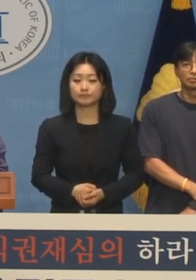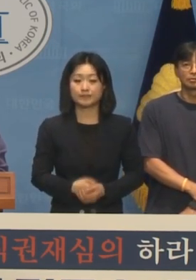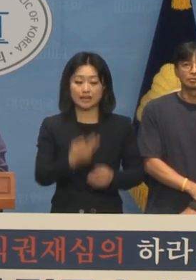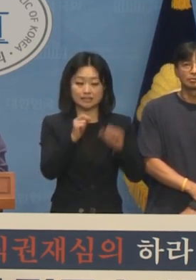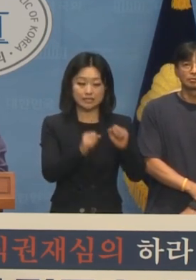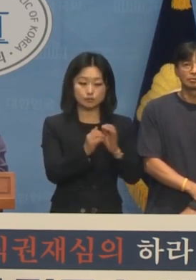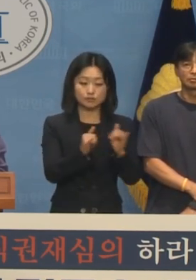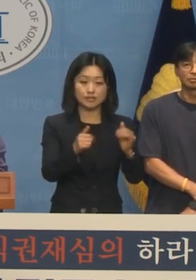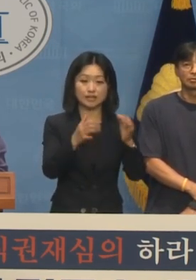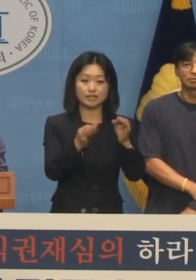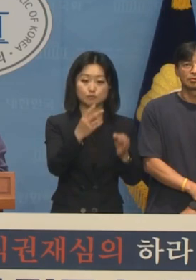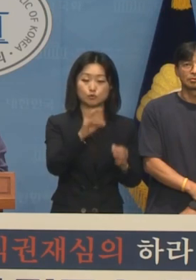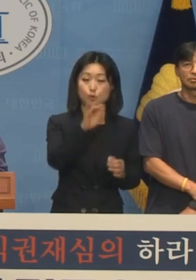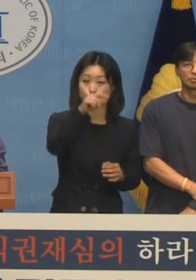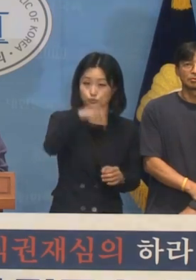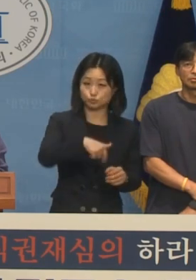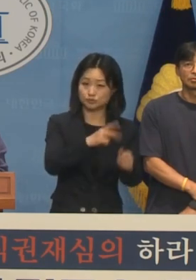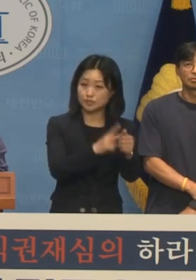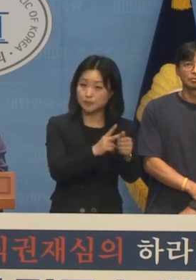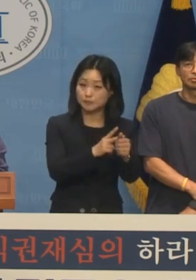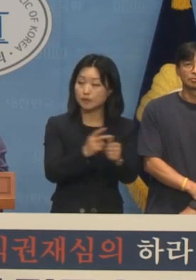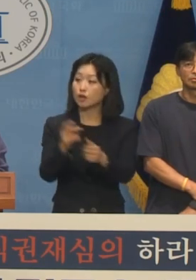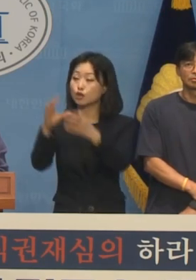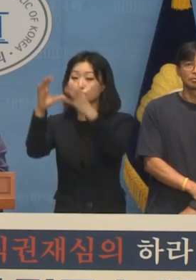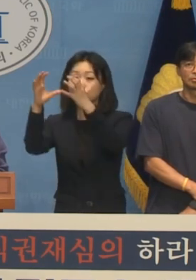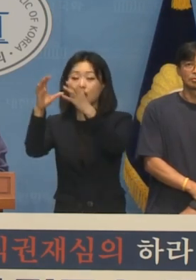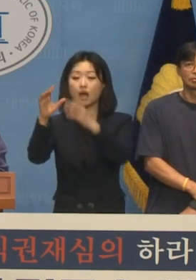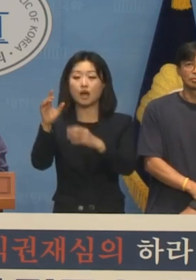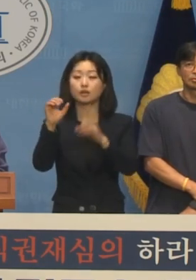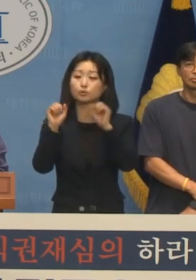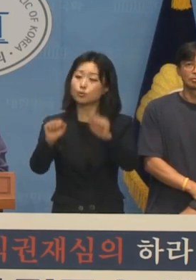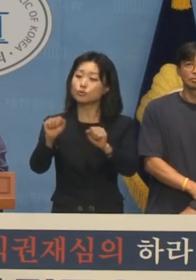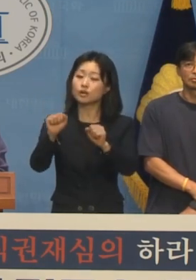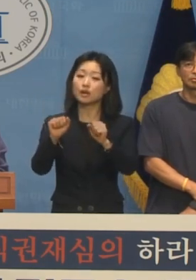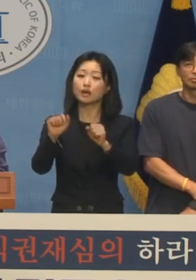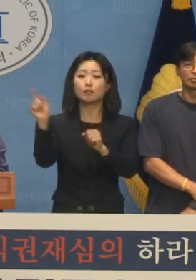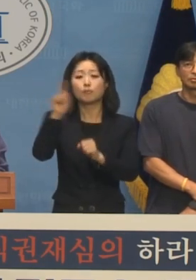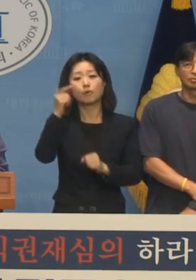생존자 김동수 선생님에게 지금 국가는 어디에 있습니까?